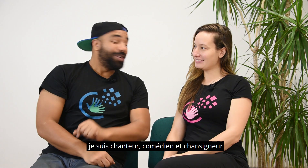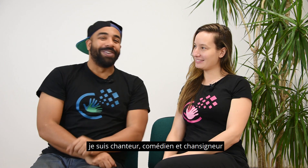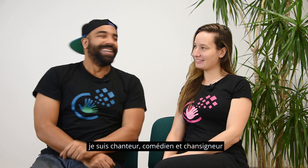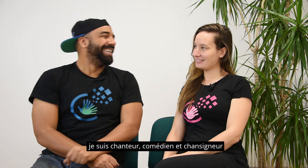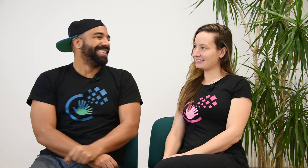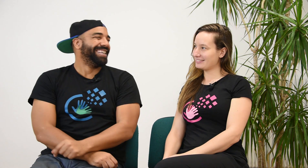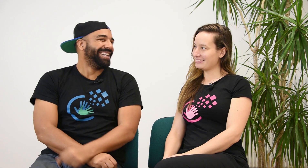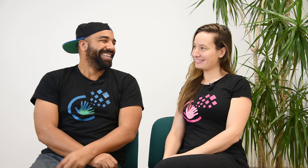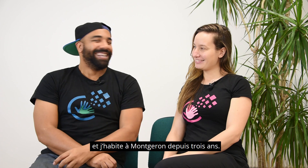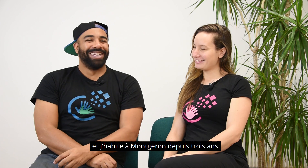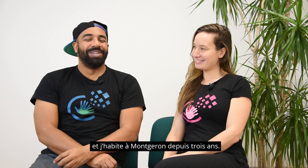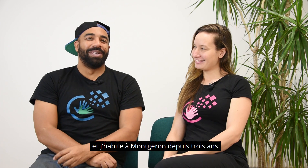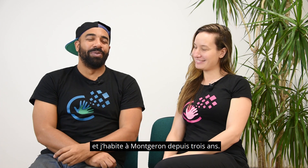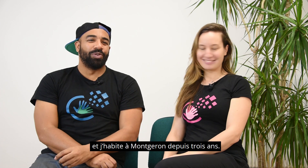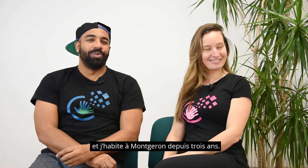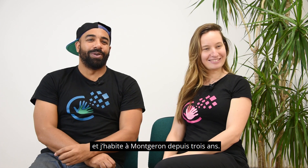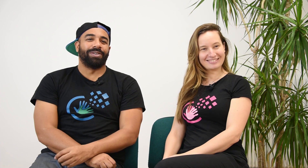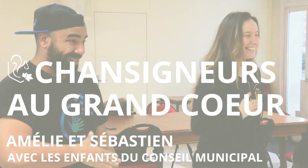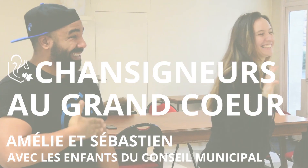chansigneur et j'habite à Montgeron depuis 3 ans.